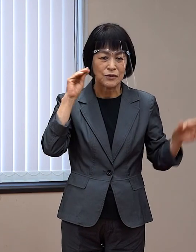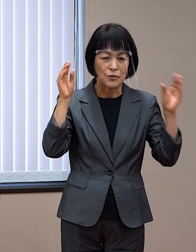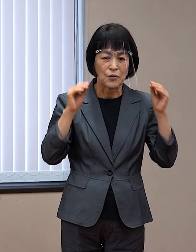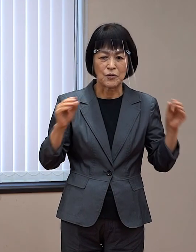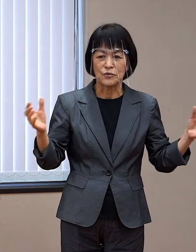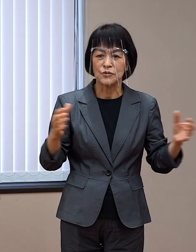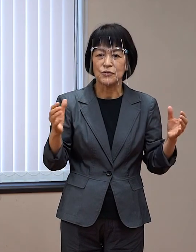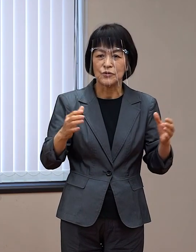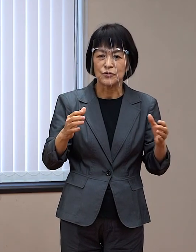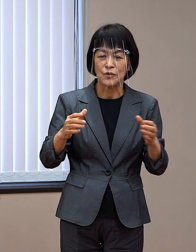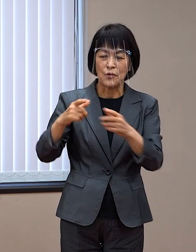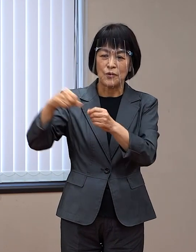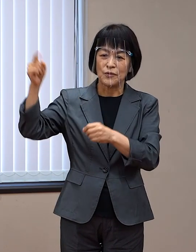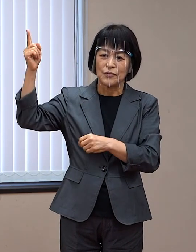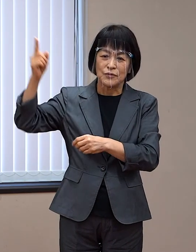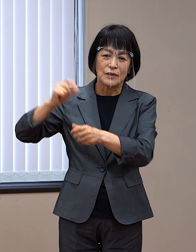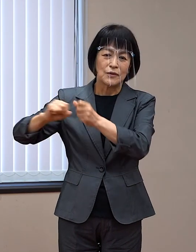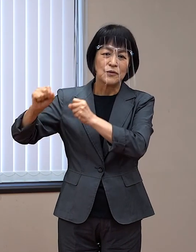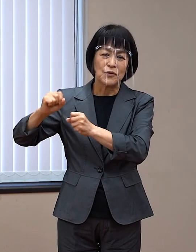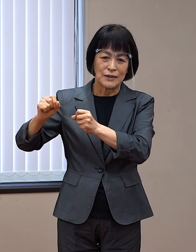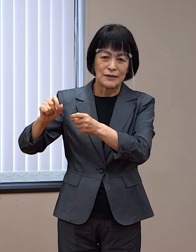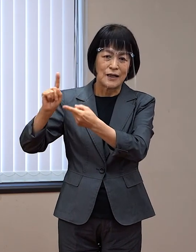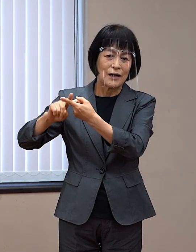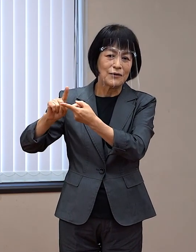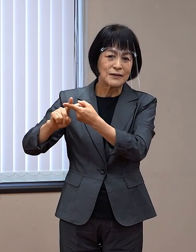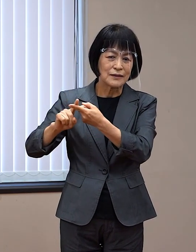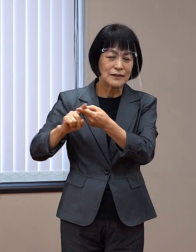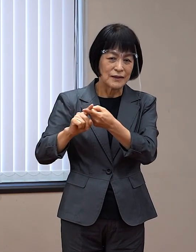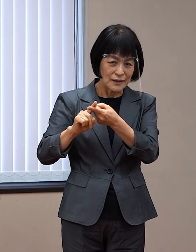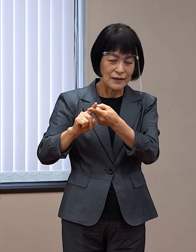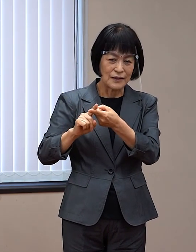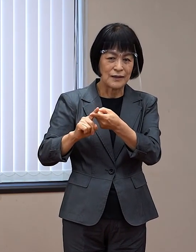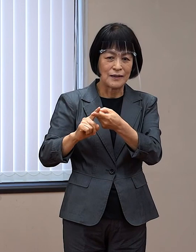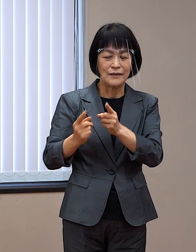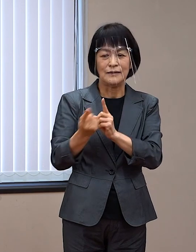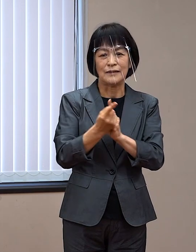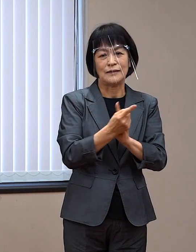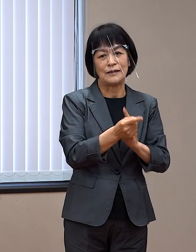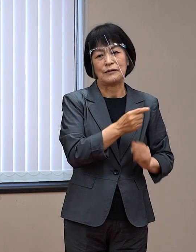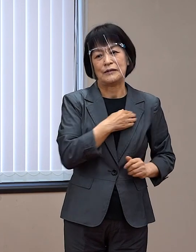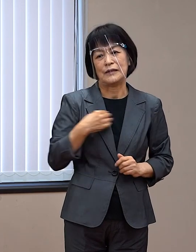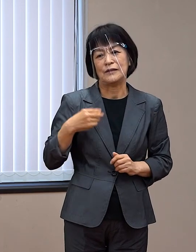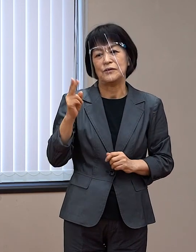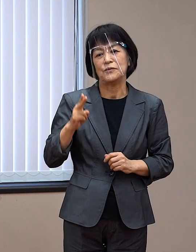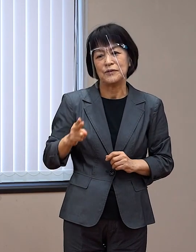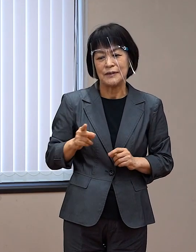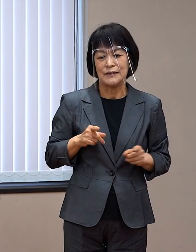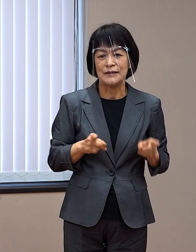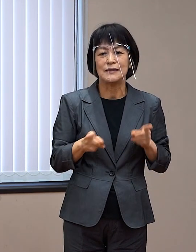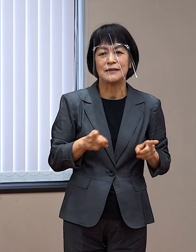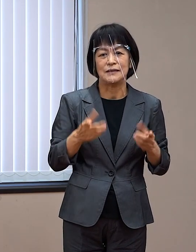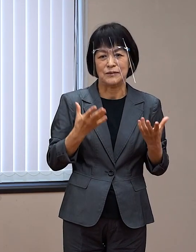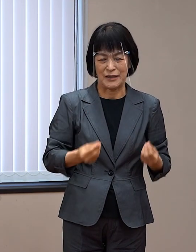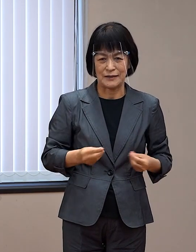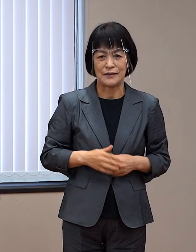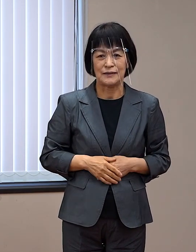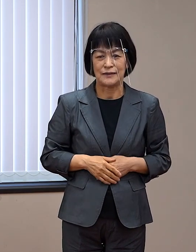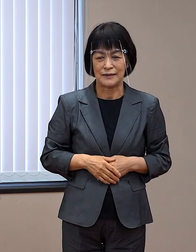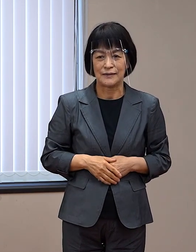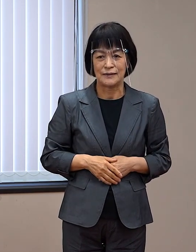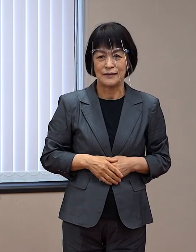があった際には迅速に対応ができるよう準備を進めることを指示したところであります。次